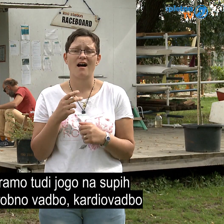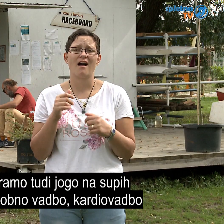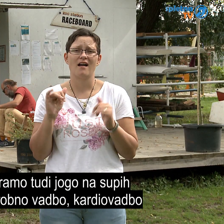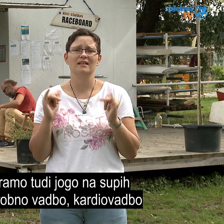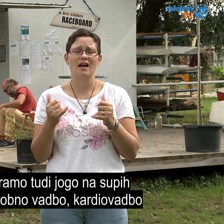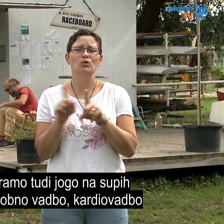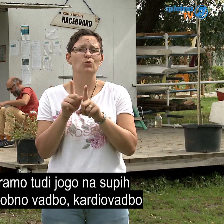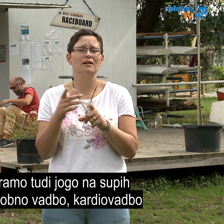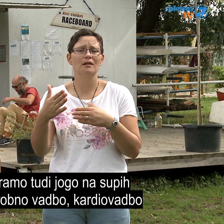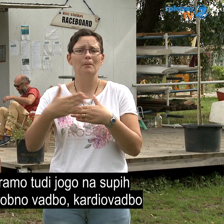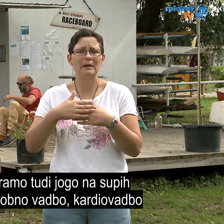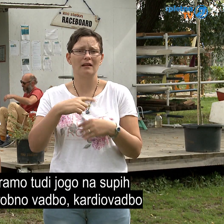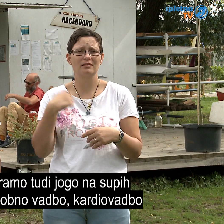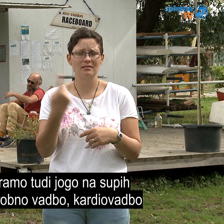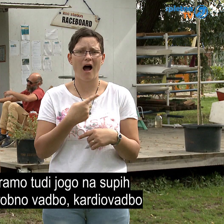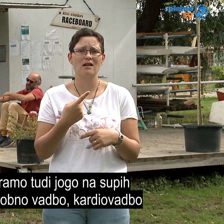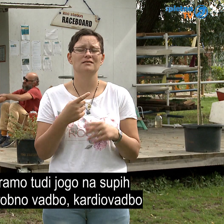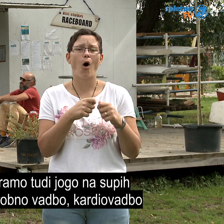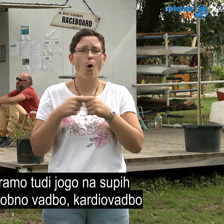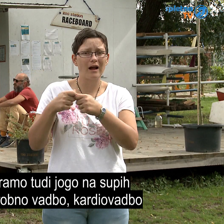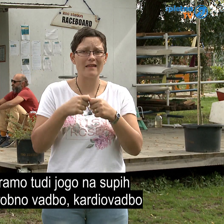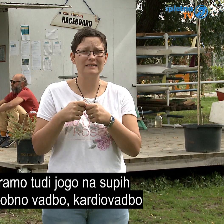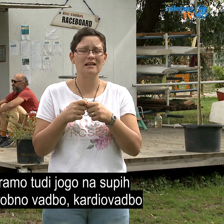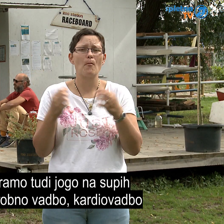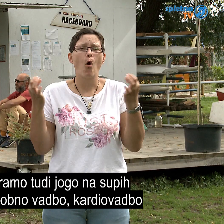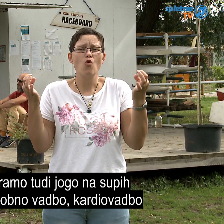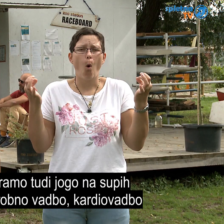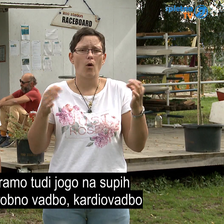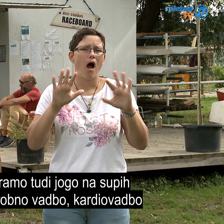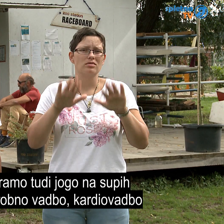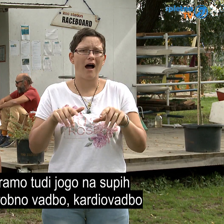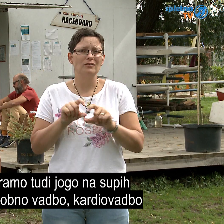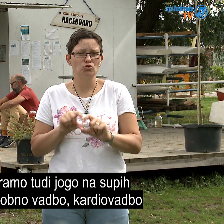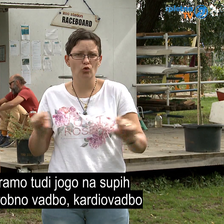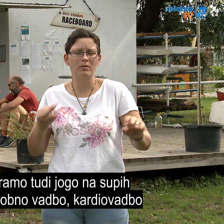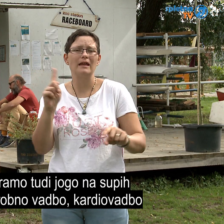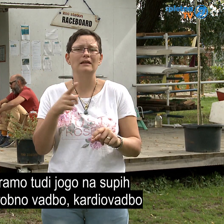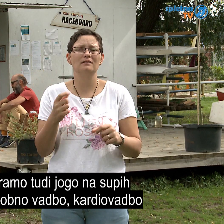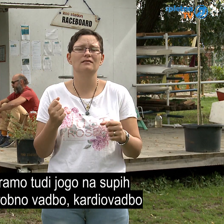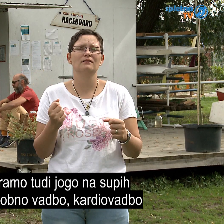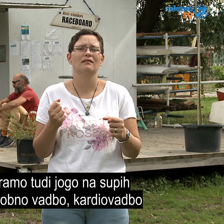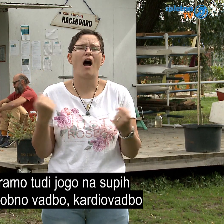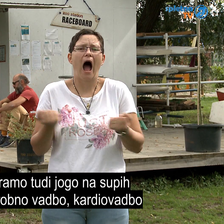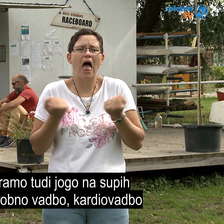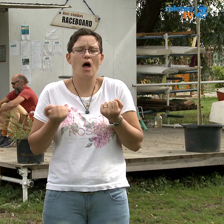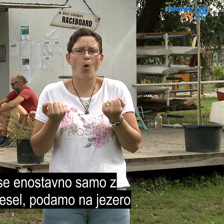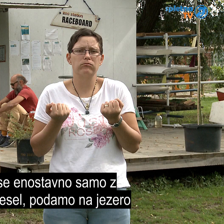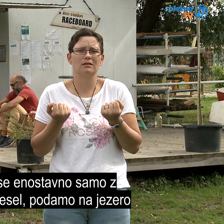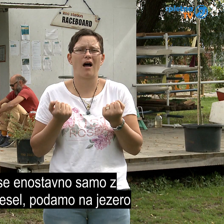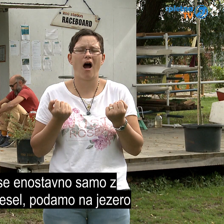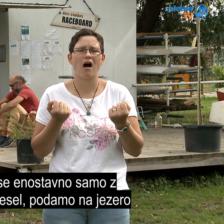seveda, tudi pri nas organiziramo jogo na supih in pa posebno aerobno vadbo, kardio vadbo na